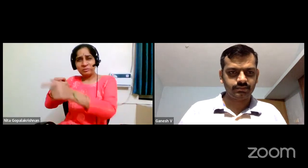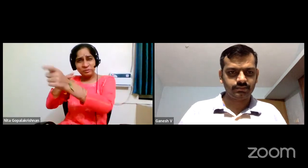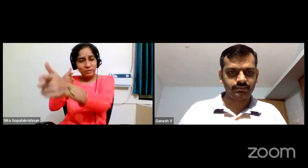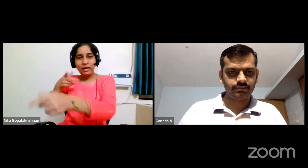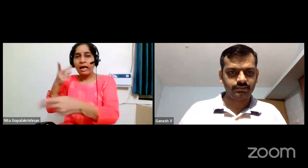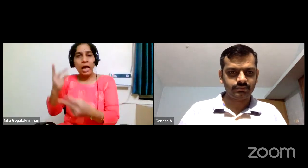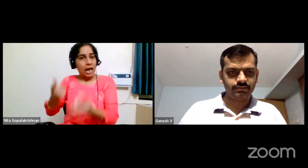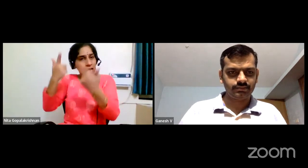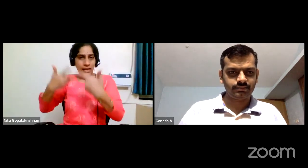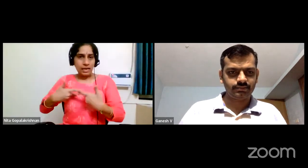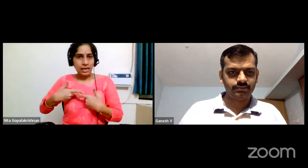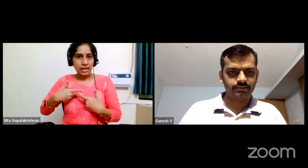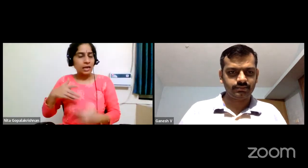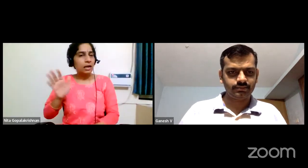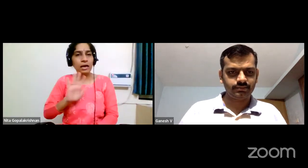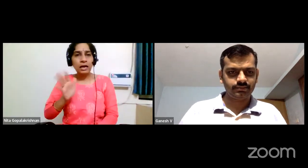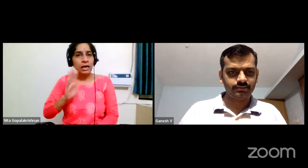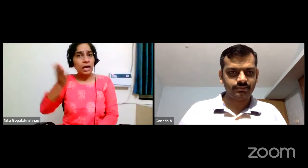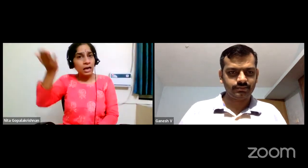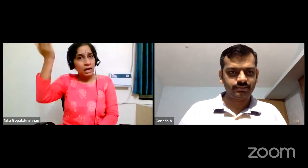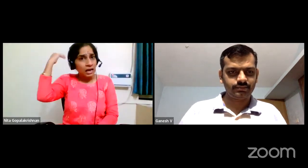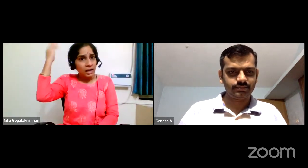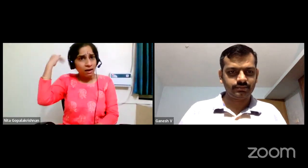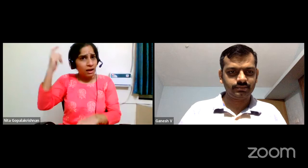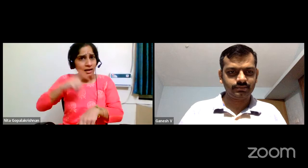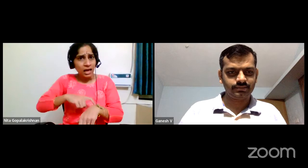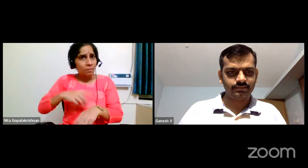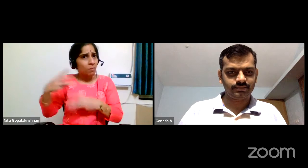जाके दोनों जो है साथ में बैठ के खाना भी खा लिया करते थे।